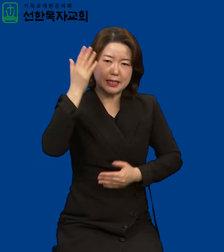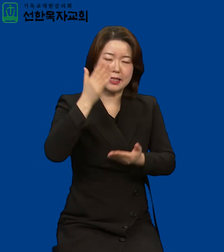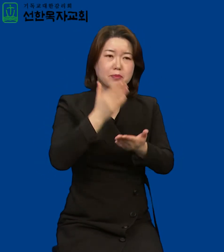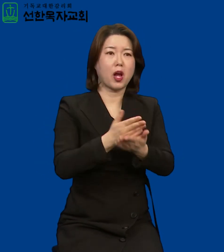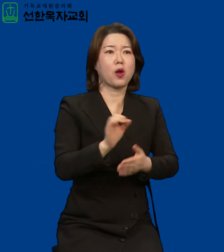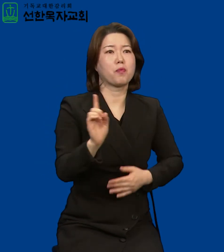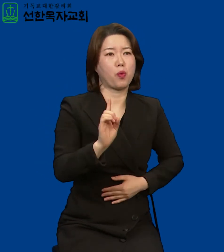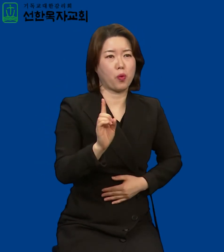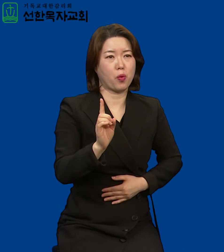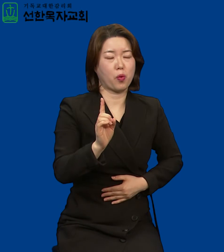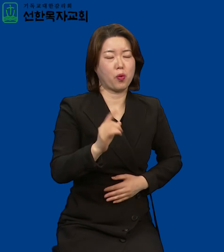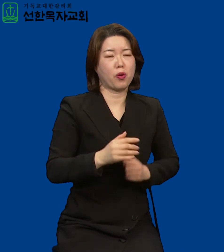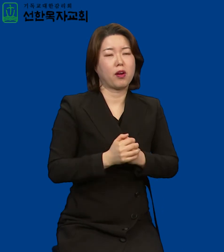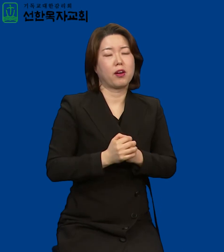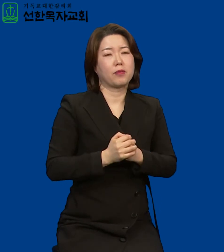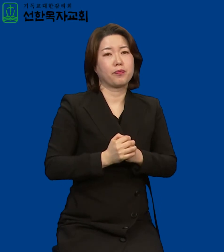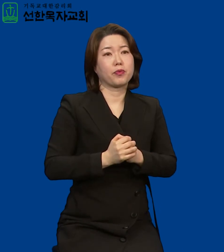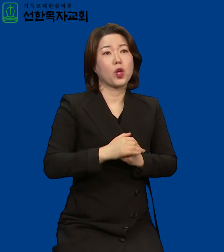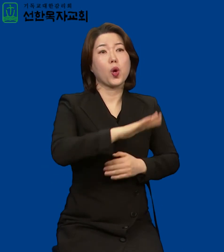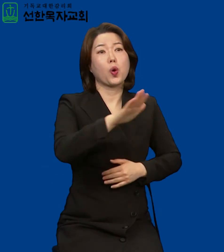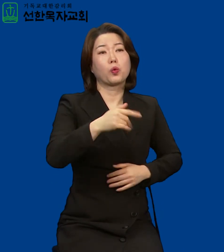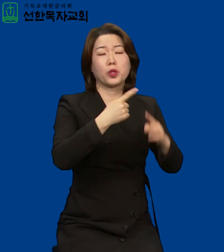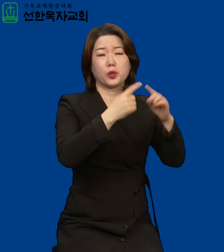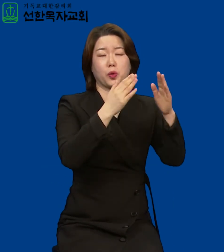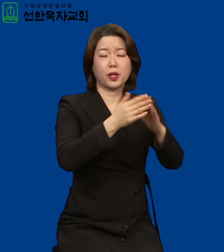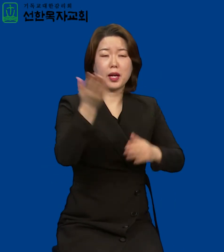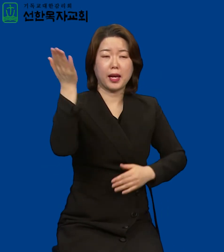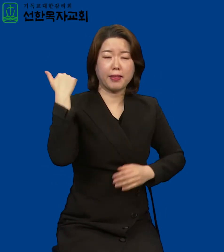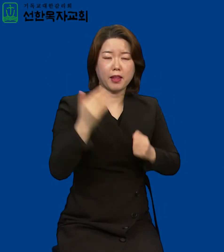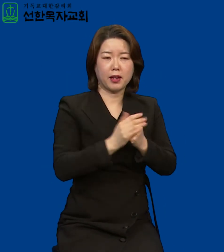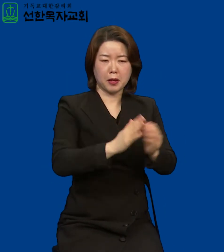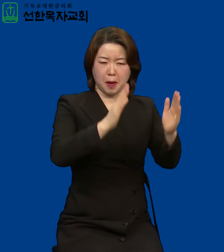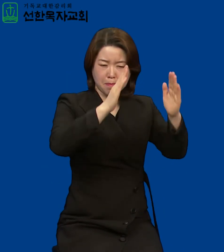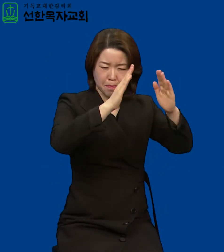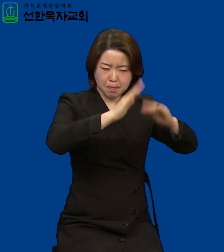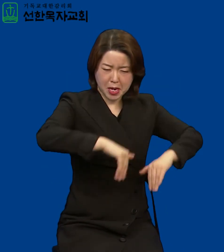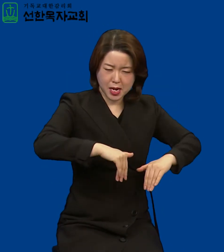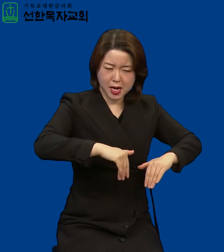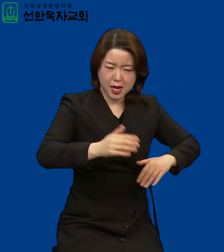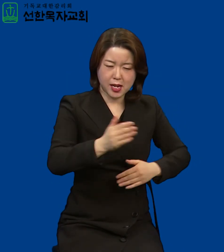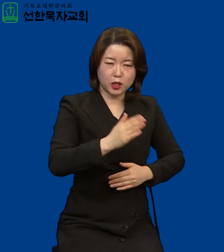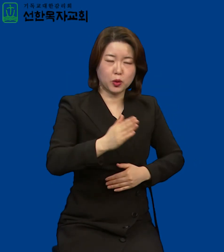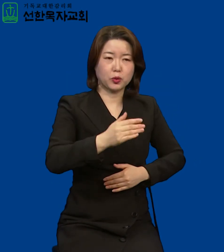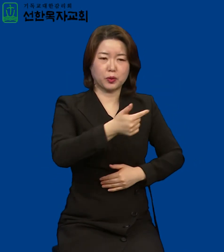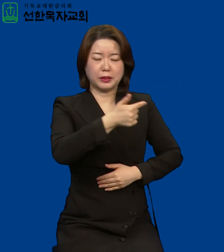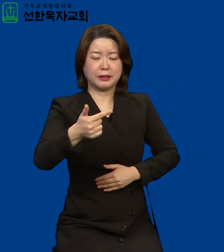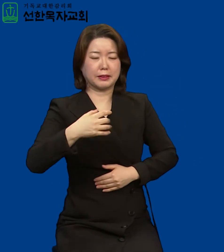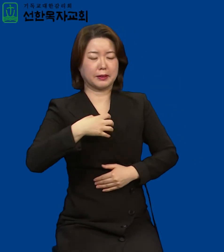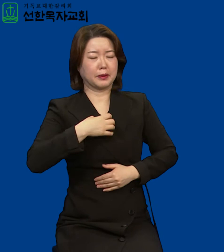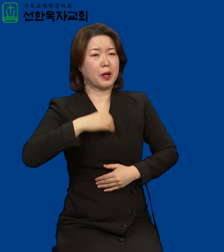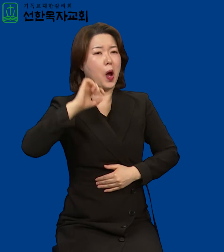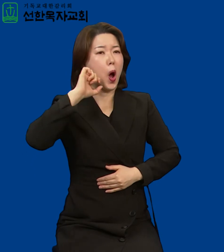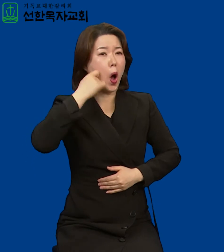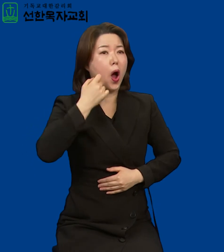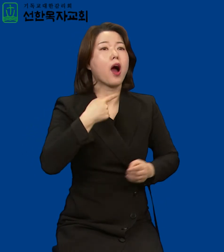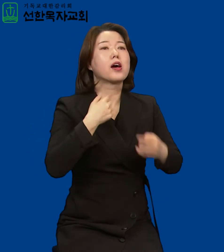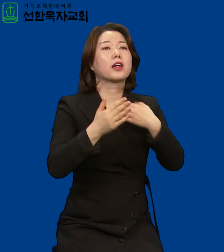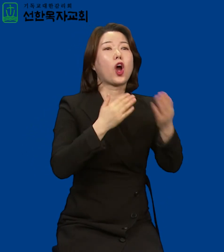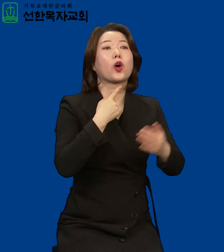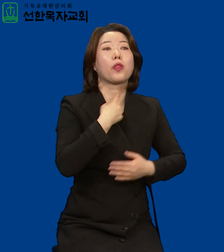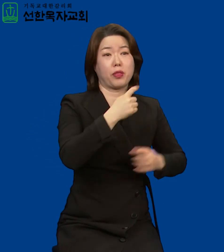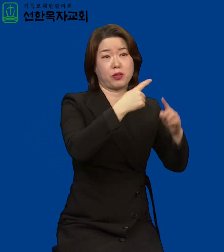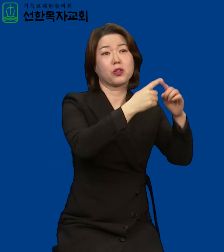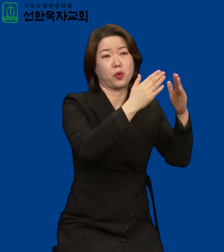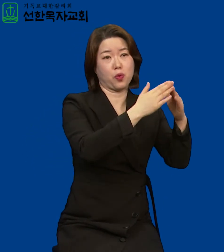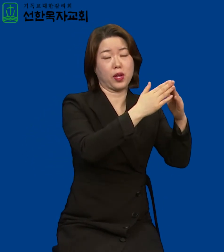것은 선한목자교회가 존폐 위기에 처할 정도로 큰 어려움을 겪었던 교회,